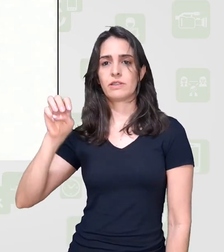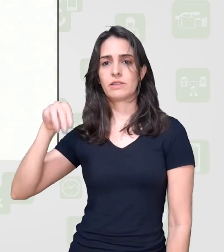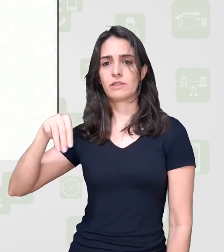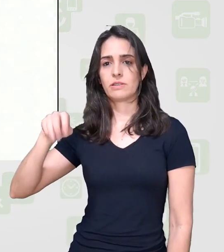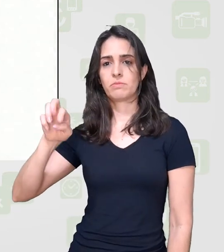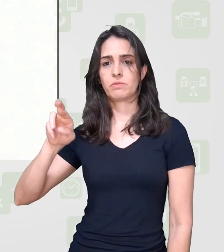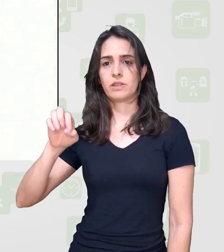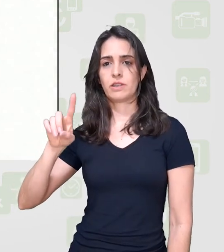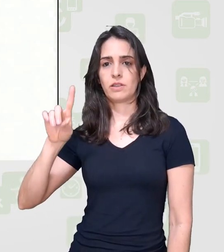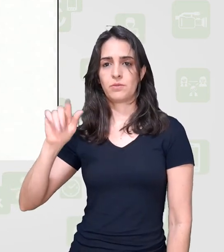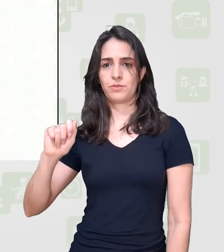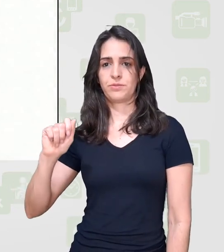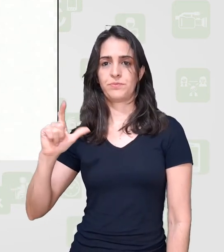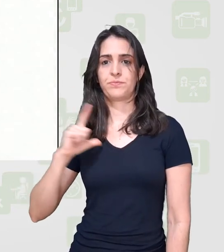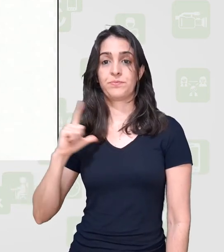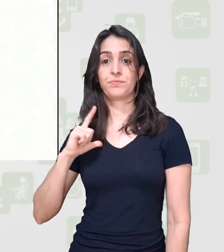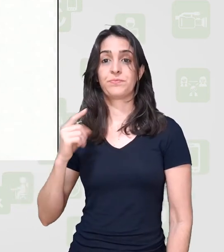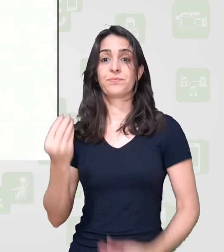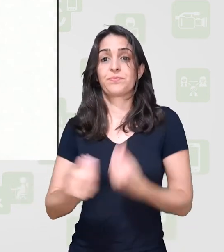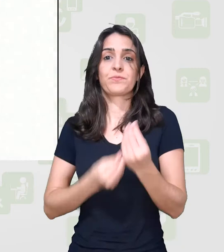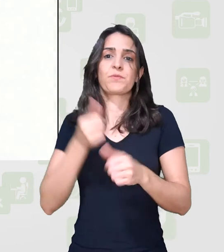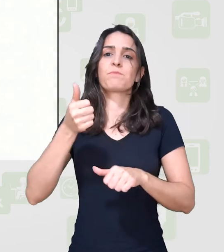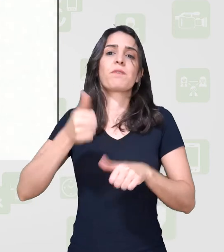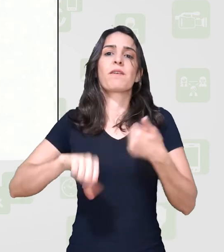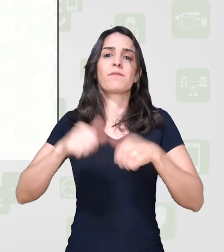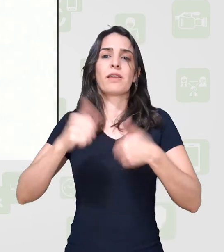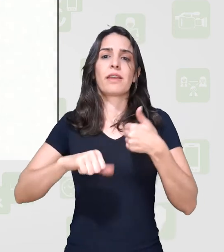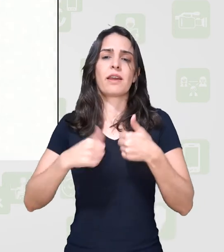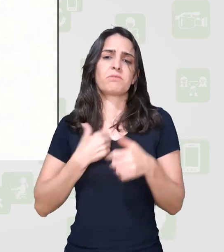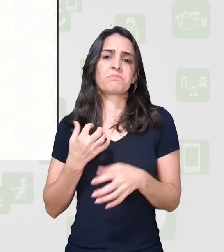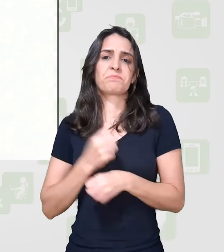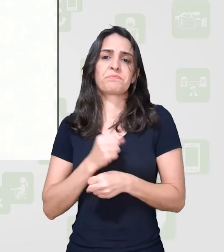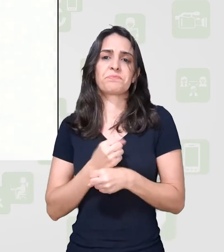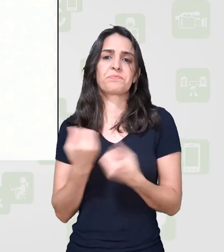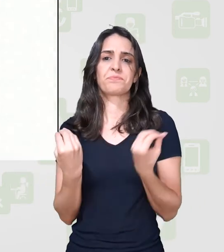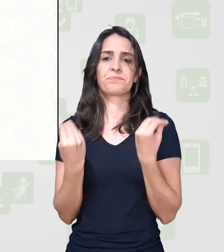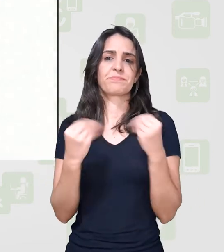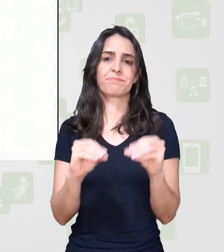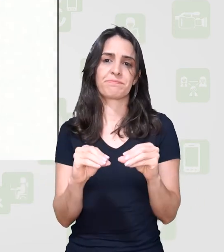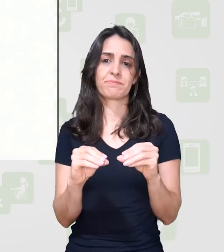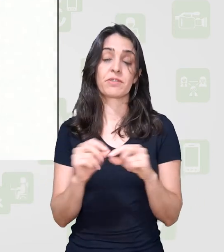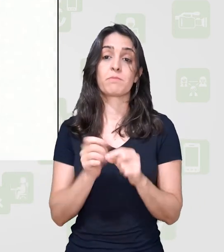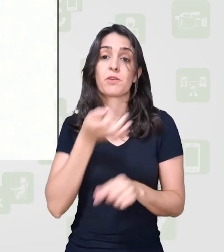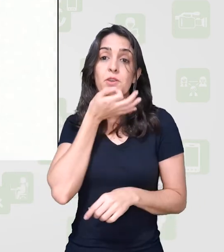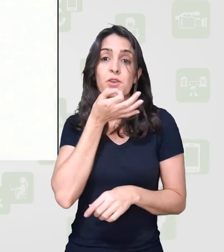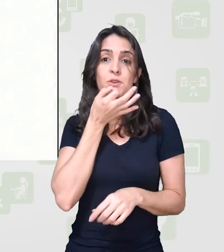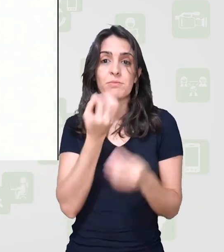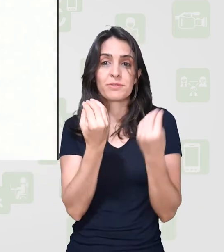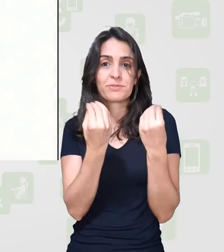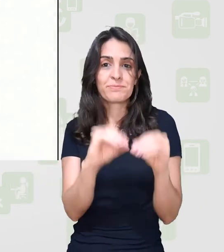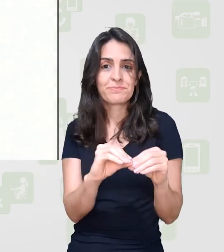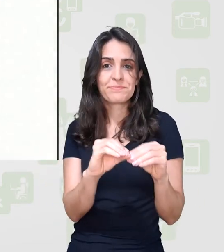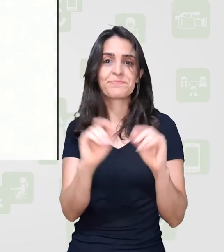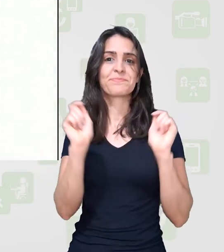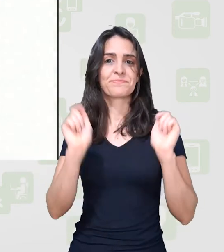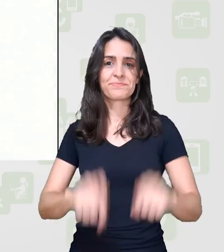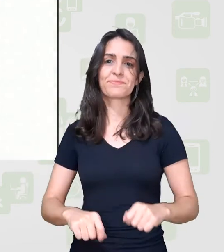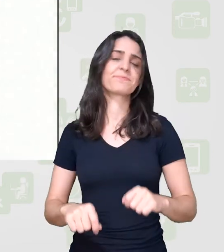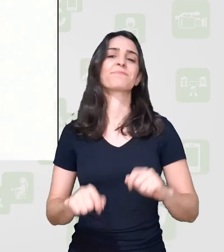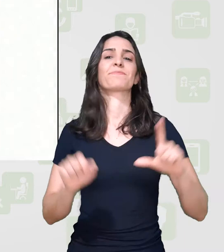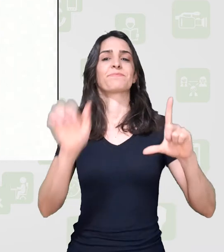e eu tenho um mecanismo aqui de avaliação eu posso dar a nota posso fazer um